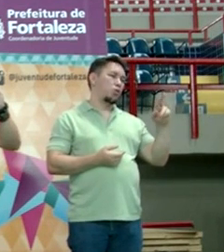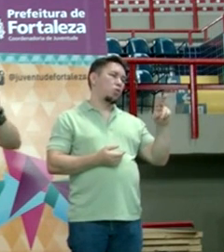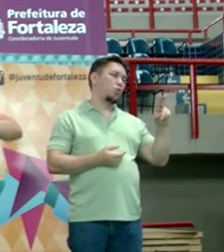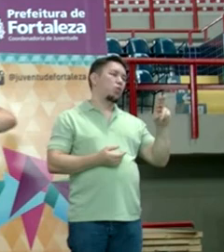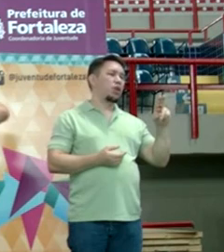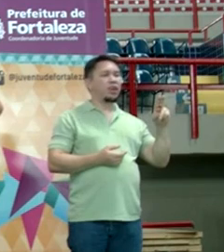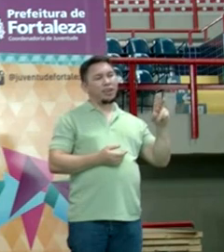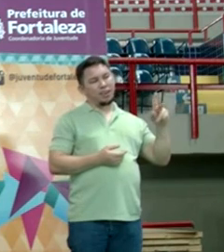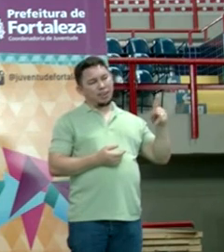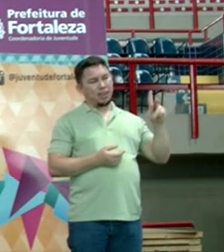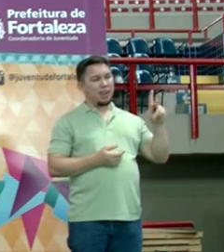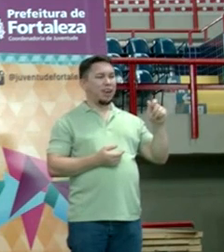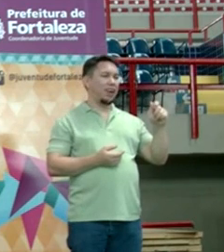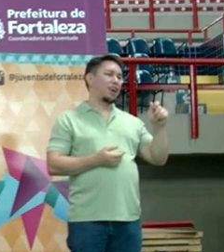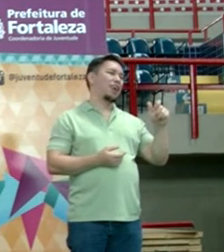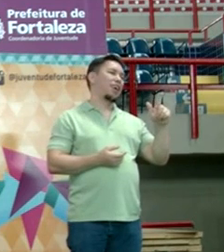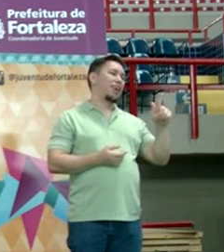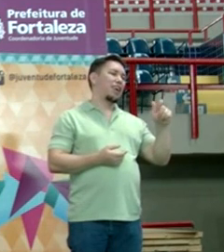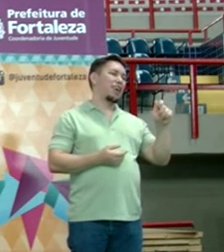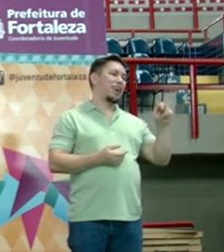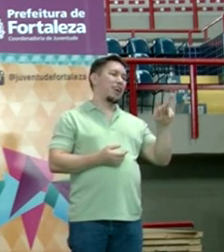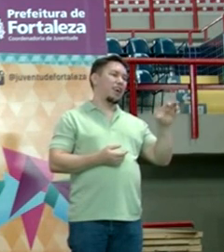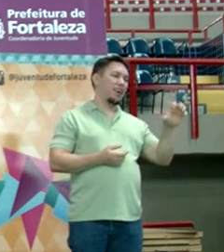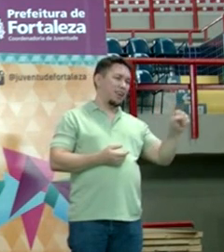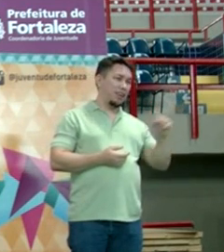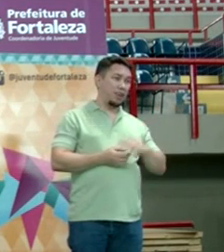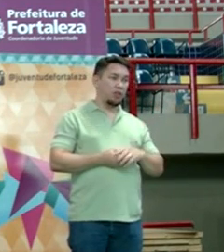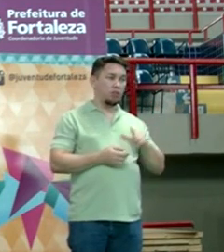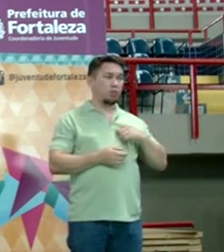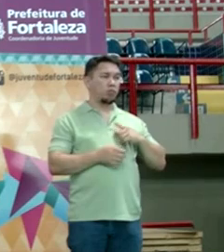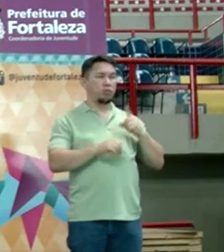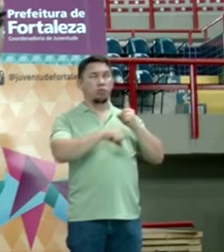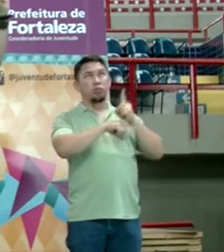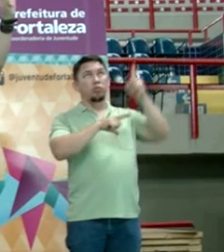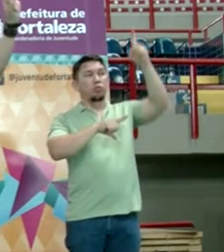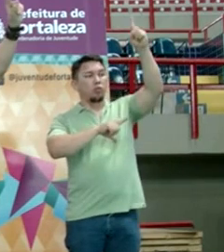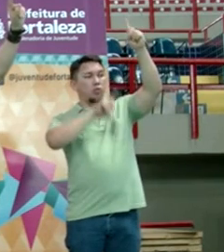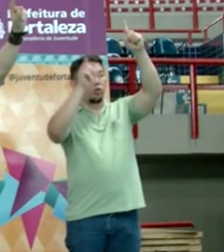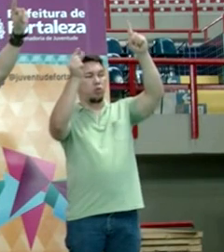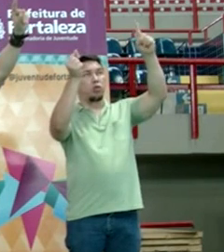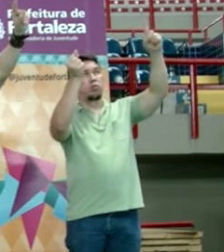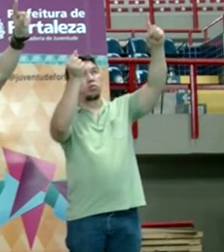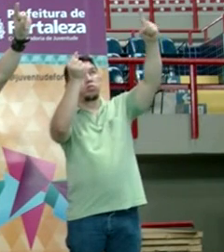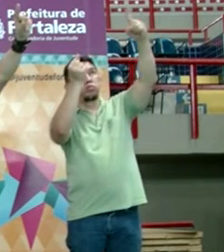nos anos 50. Chegou, não pousou. Entrou em órbita.